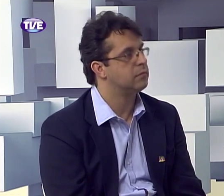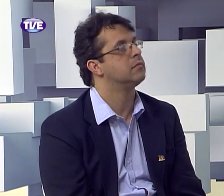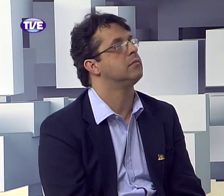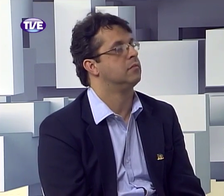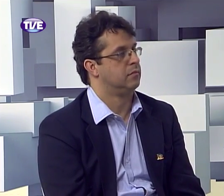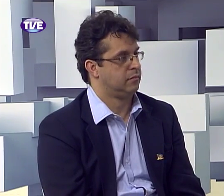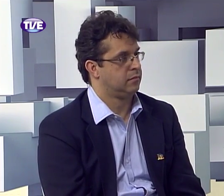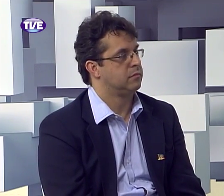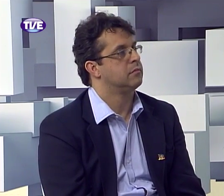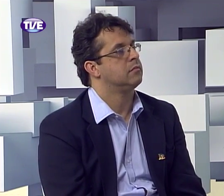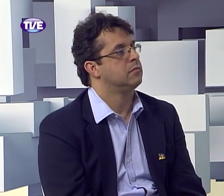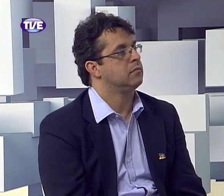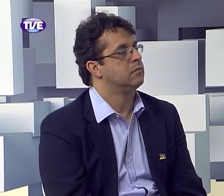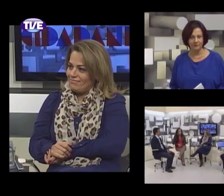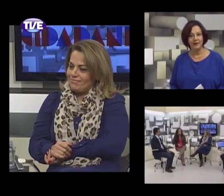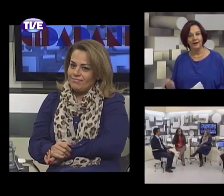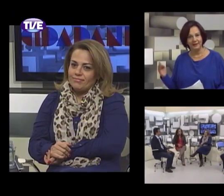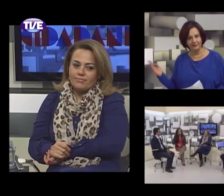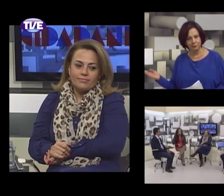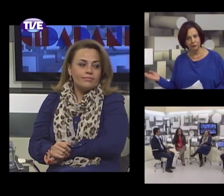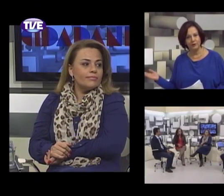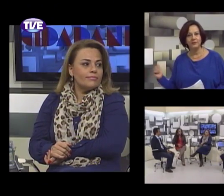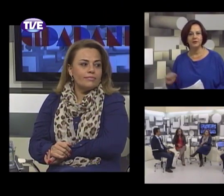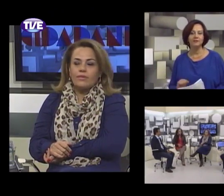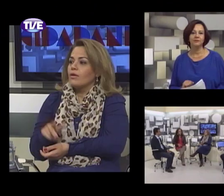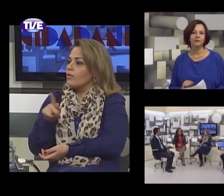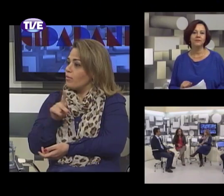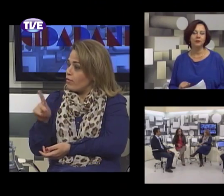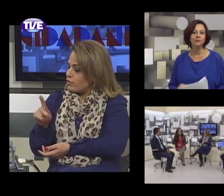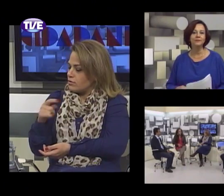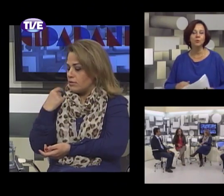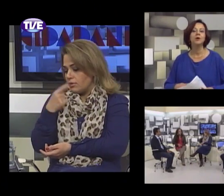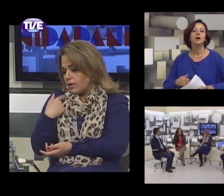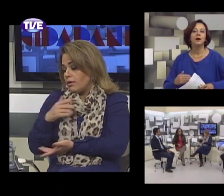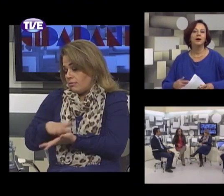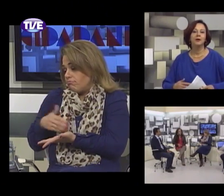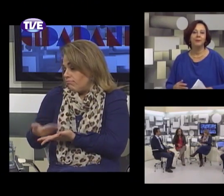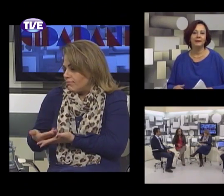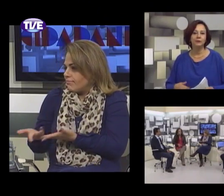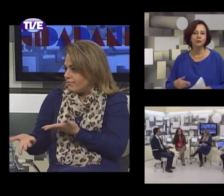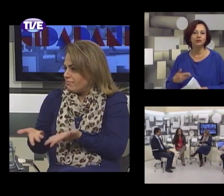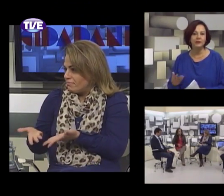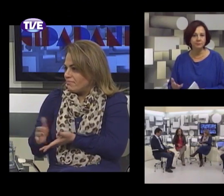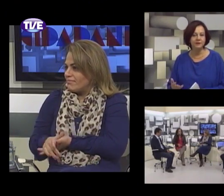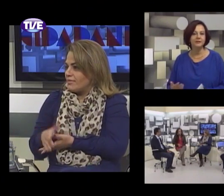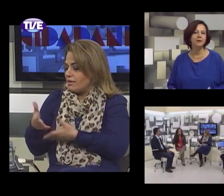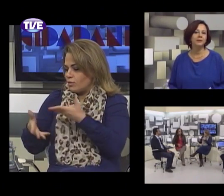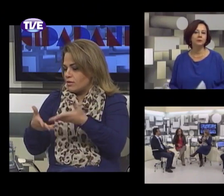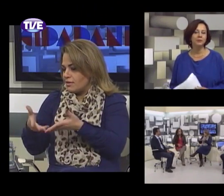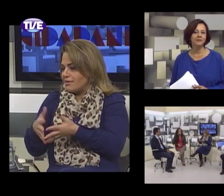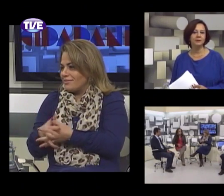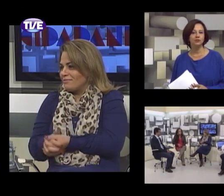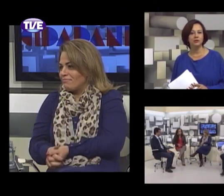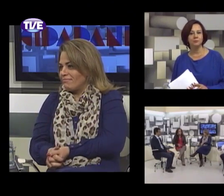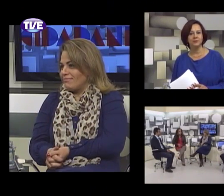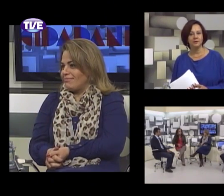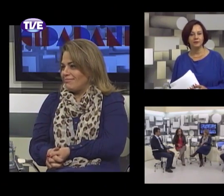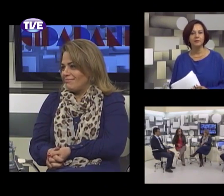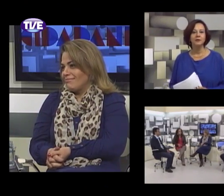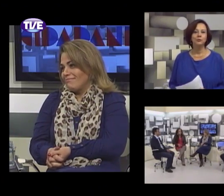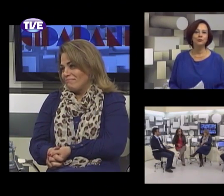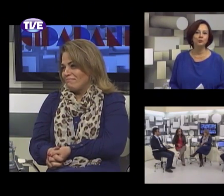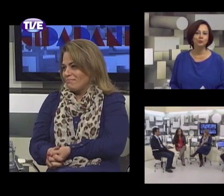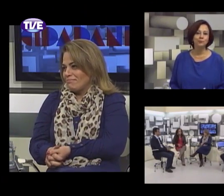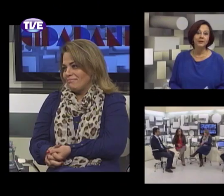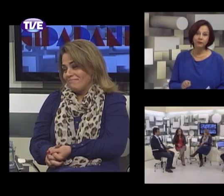Surdos, Francisco Coelho Rocha. Aliás, a professora Adriana está fazendo a tradução para a língua de Libras, né? Para a língua brasileira de Libras